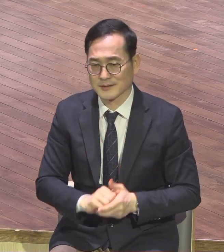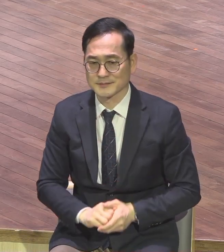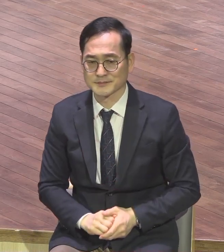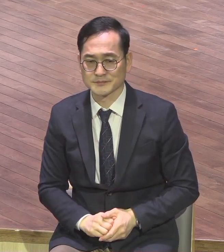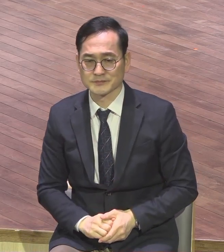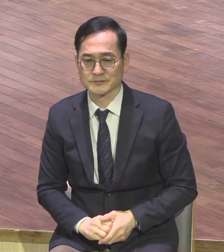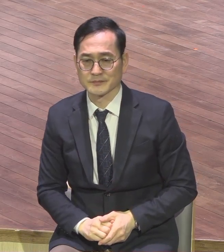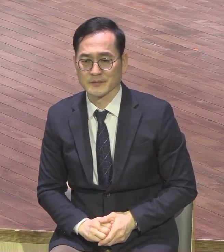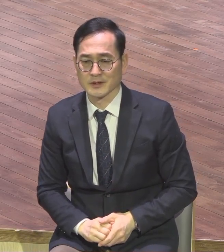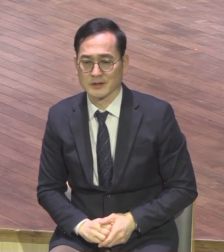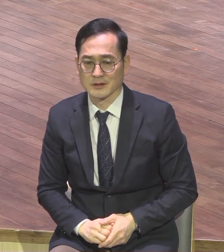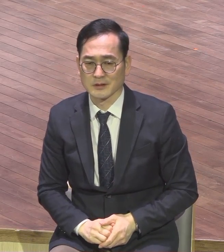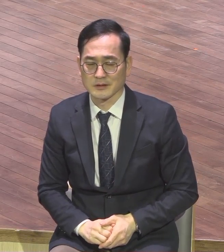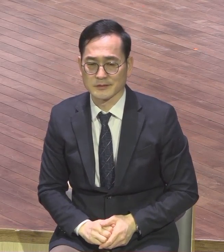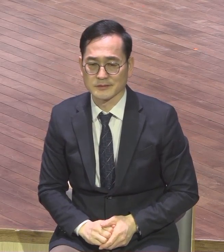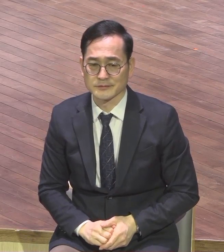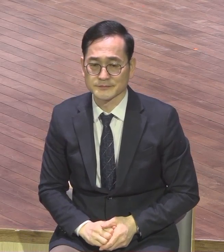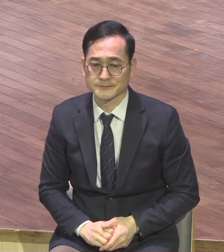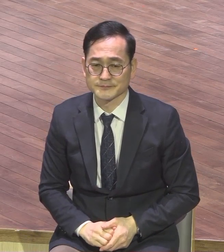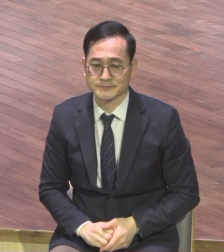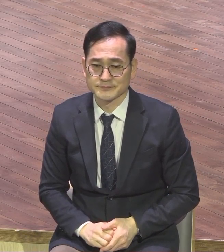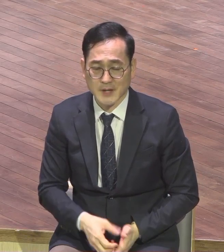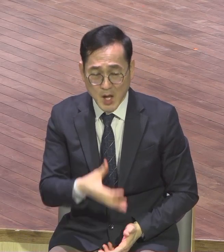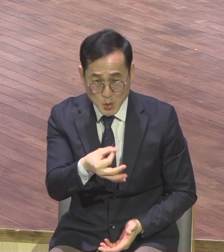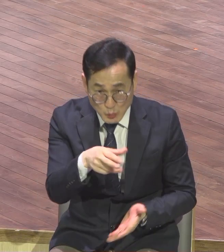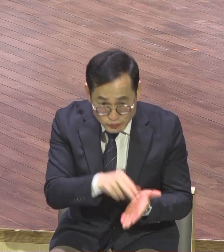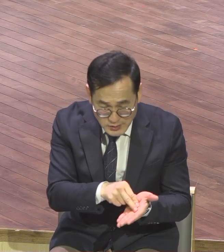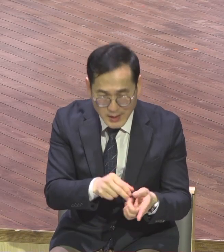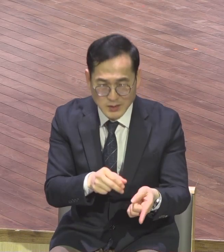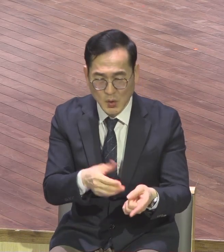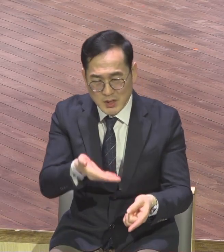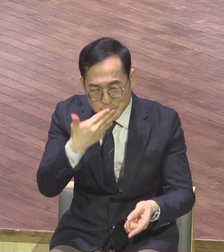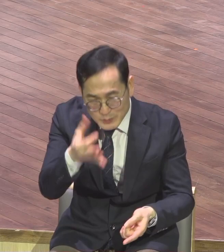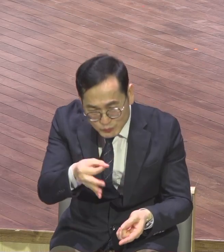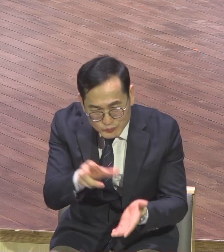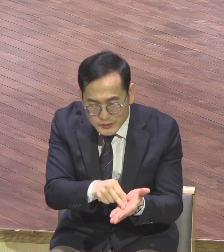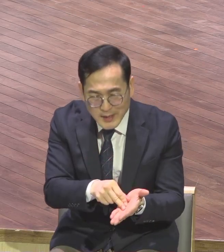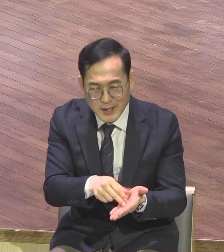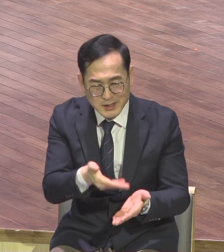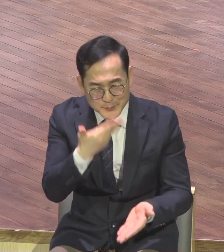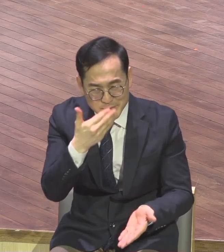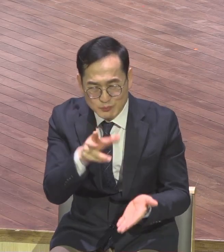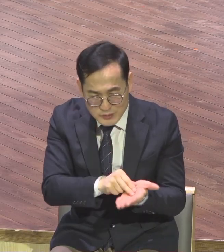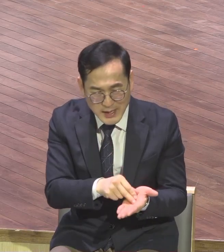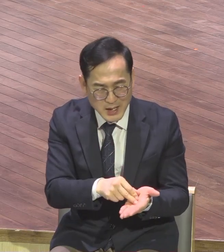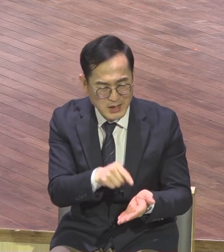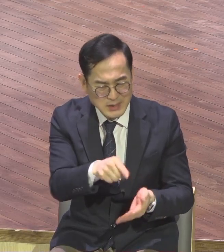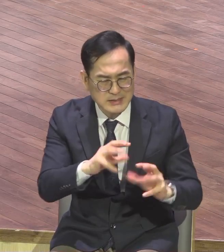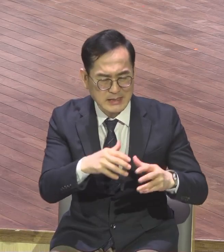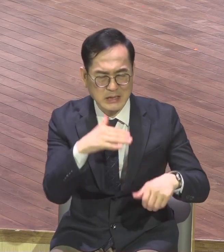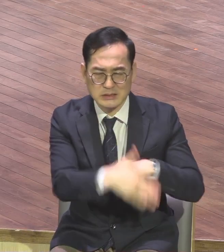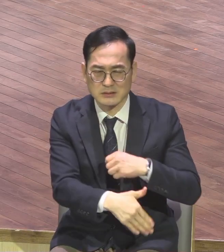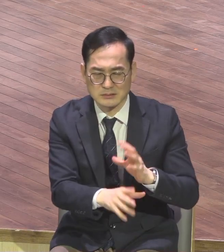것 가지고 돈 때문에 시험 들고 음식 때문에 시험 들고 이것저것 전부 땅의 것.